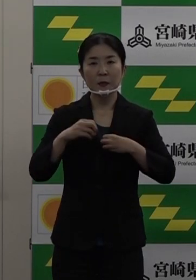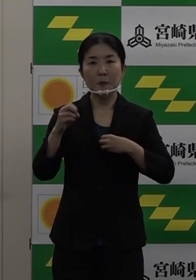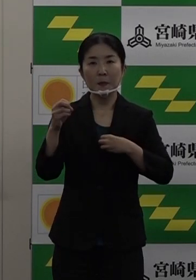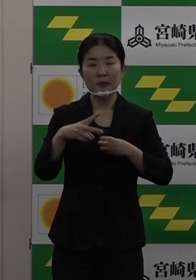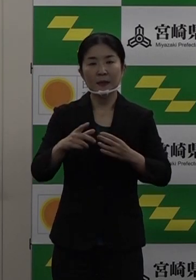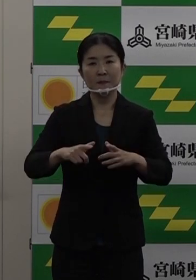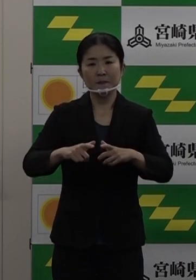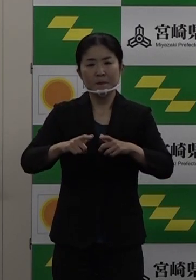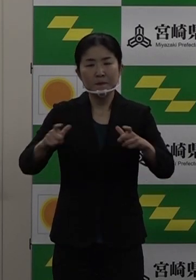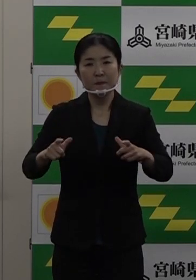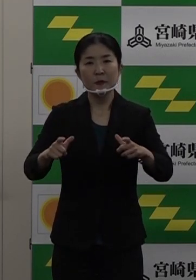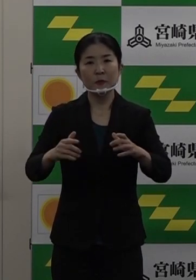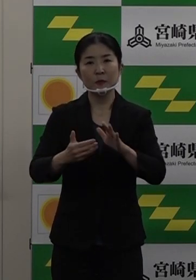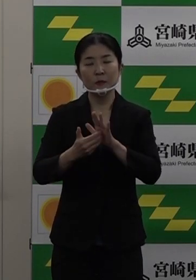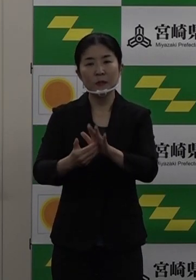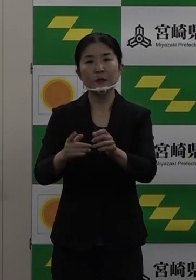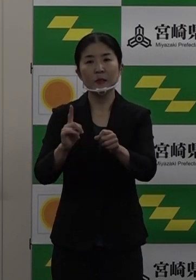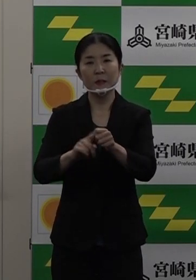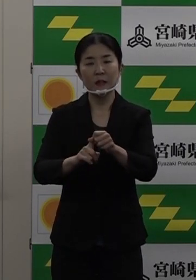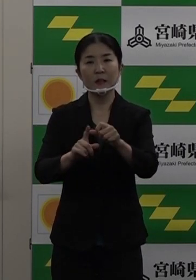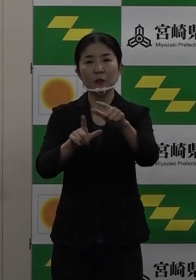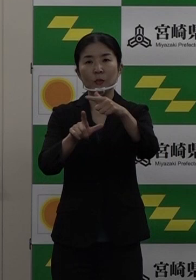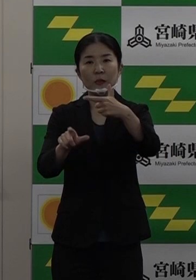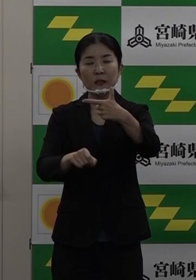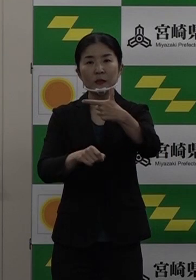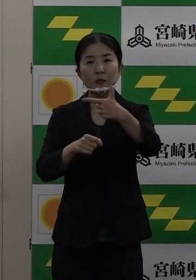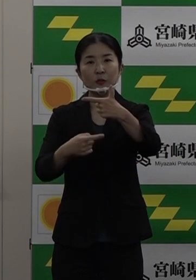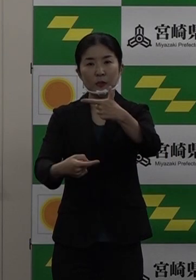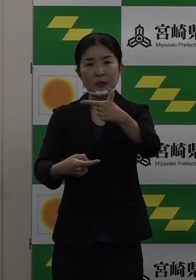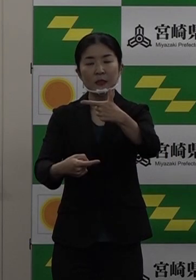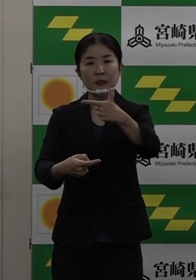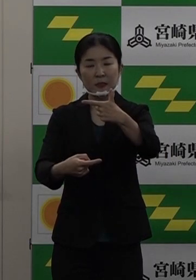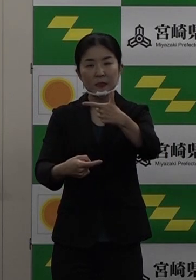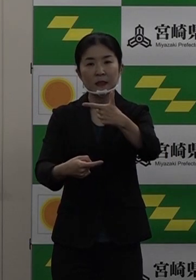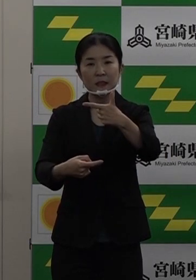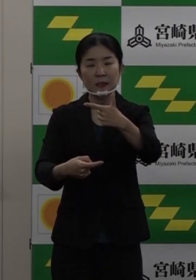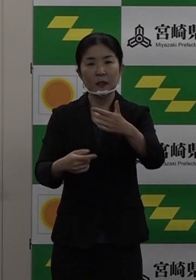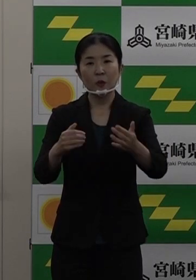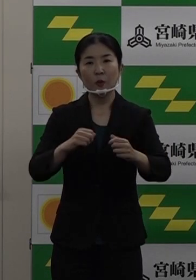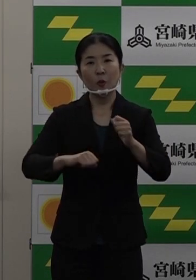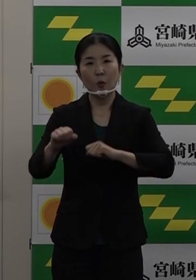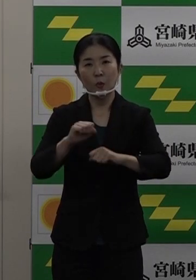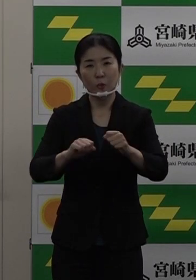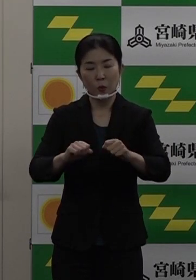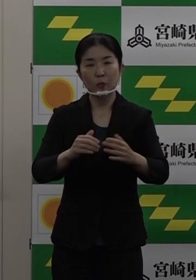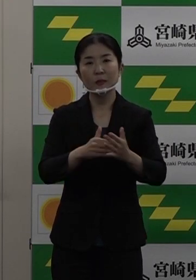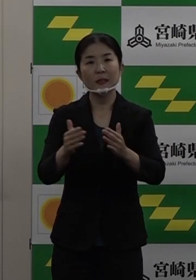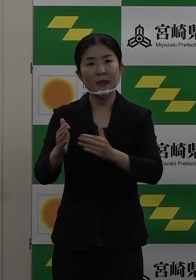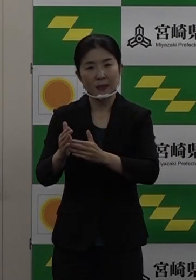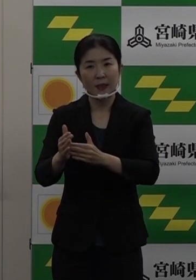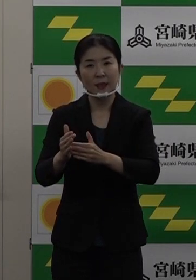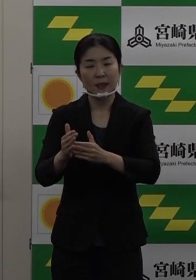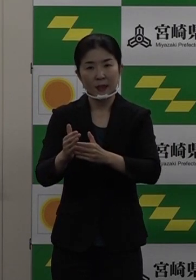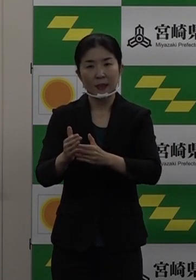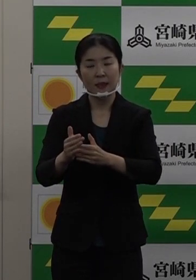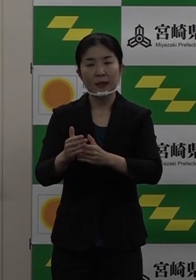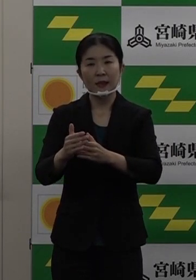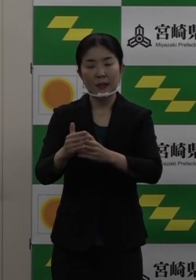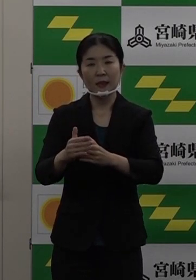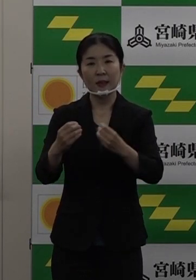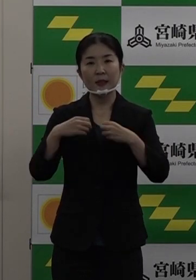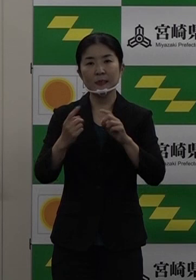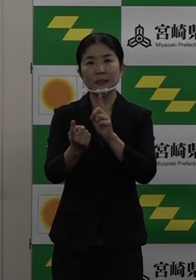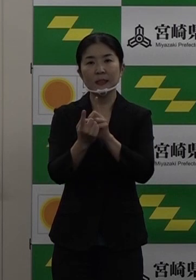防ぐためには6月1日以降もですね、一定の行動制限、それから感染防止対策の徹底が必要であるという認識であります